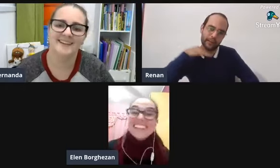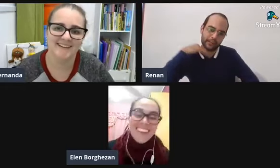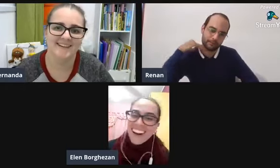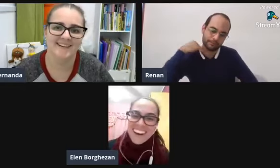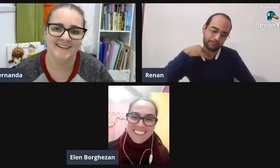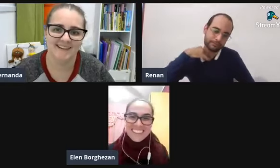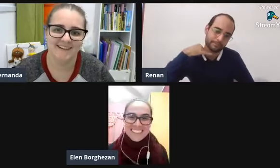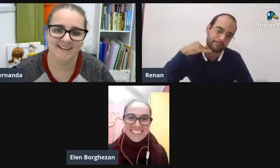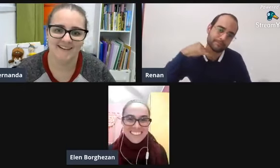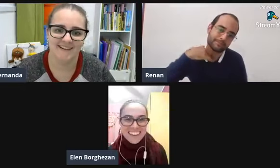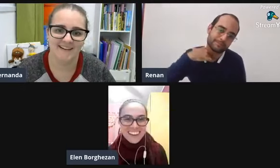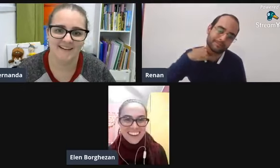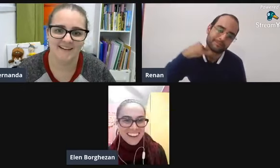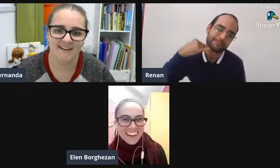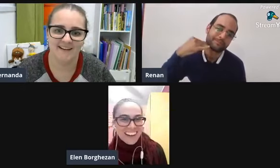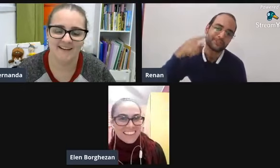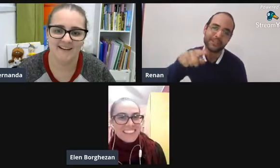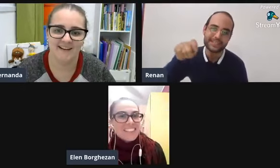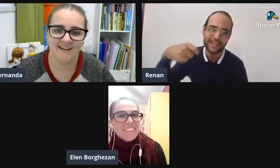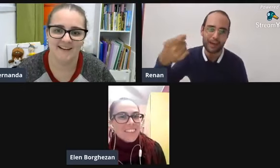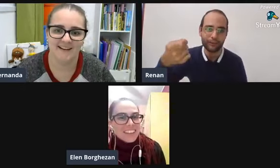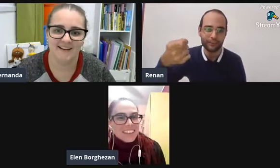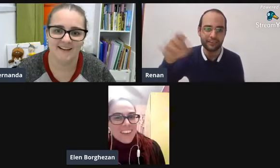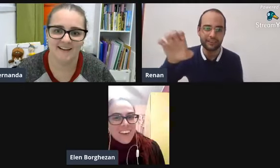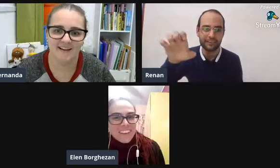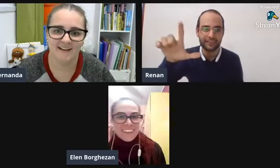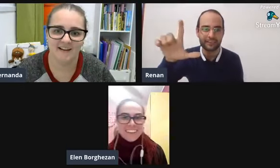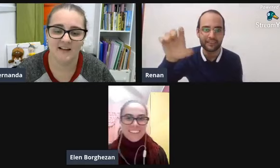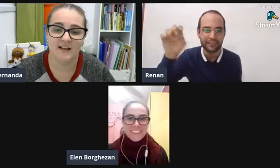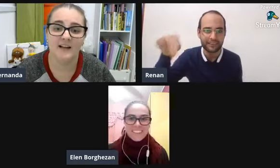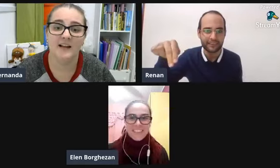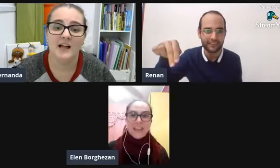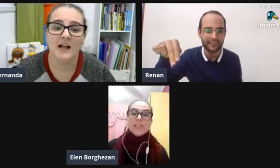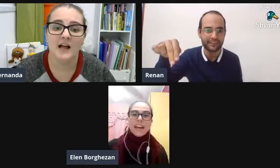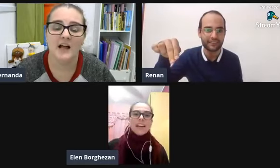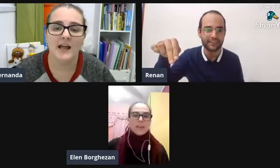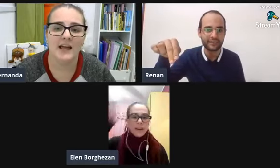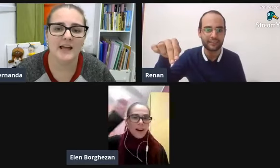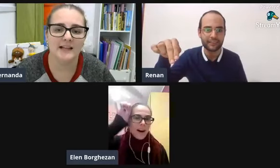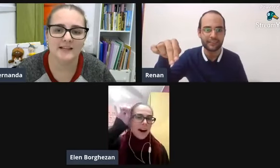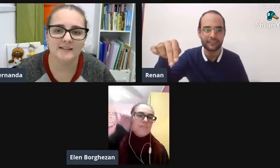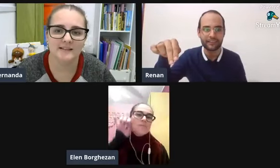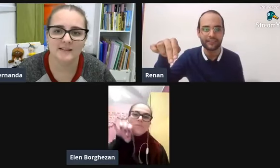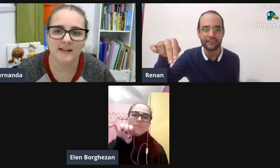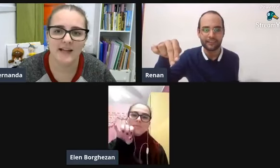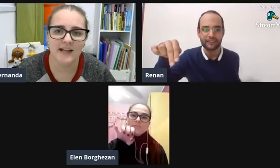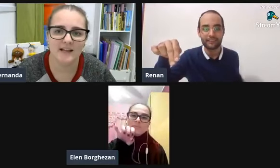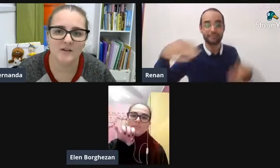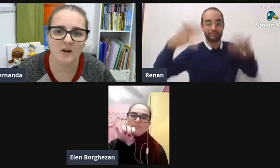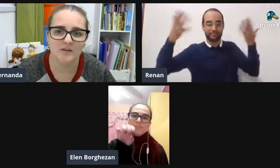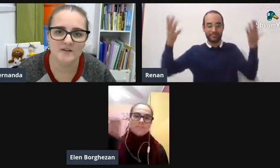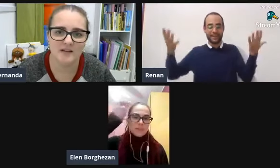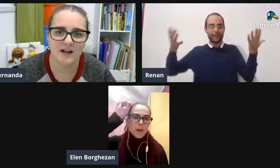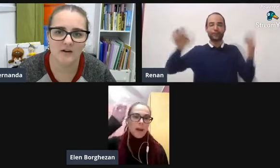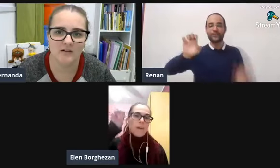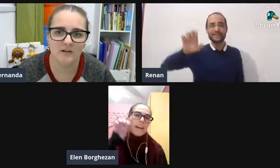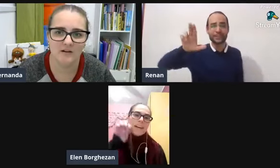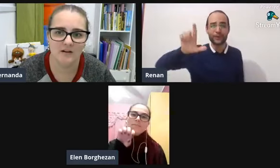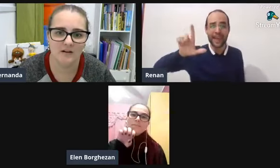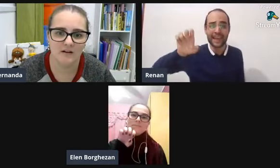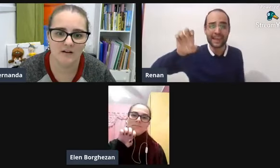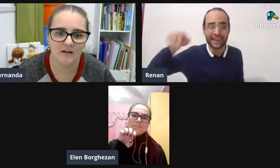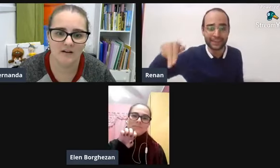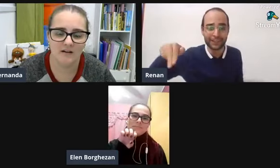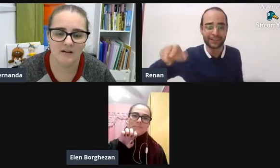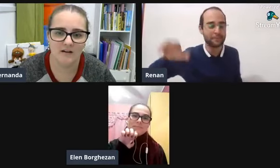E eu adoro tem isso. Sinal, Ellen. Isso é muito bom. Tu tem sinal? Eu tenho, ó. Eu tenho o sinal. É um